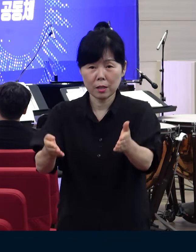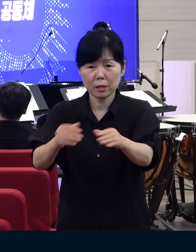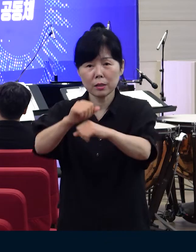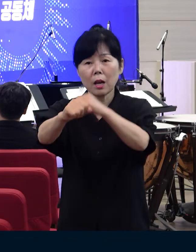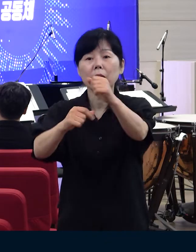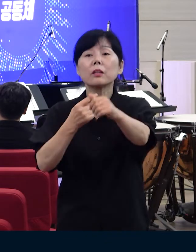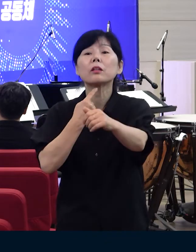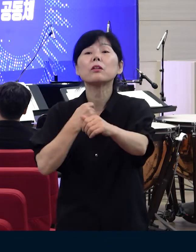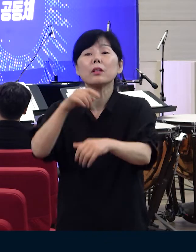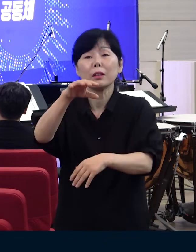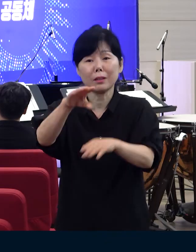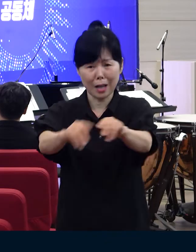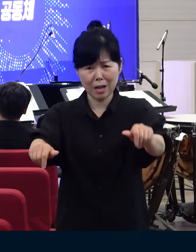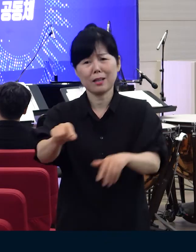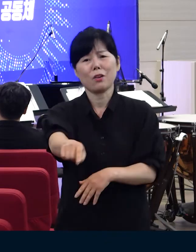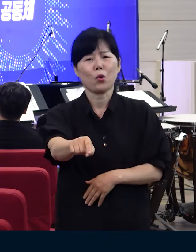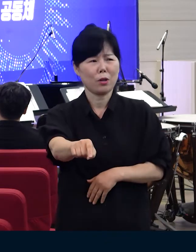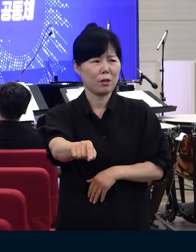했던 바로 그 땅이에요.